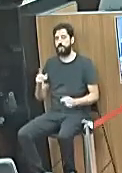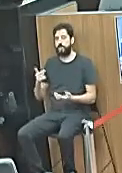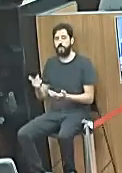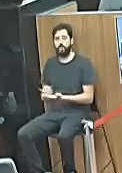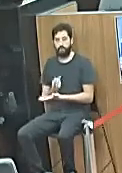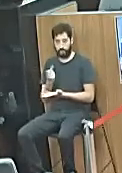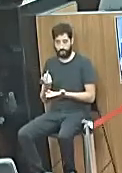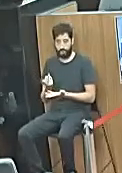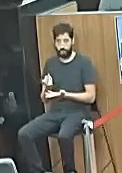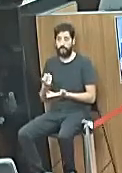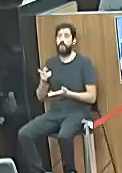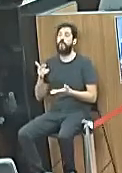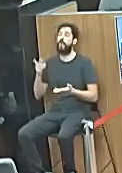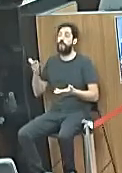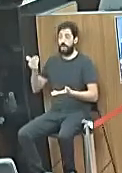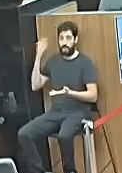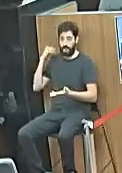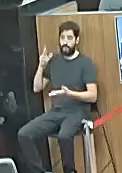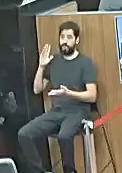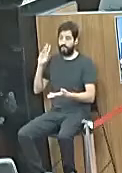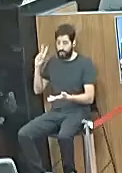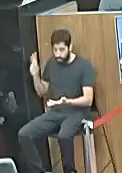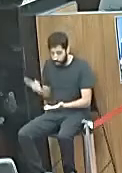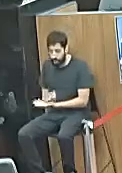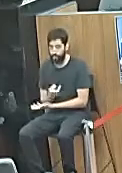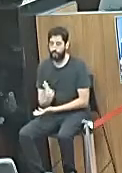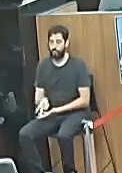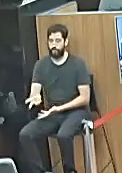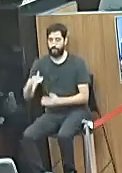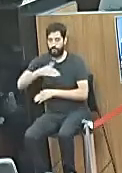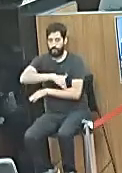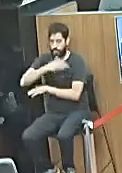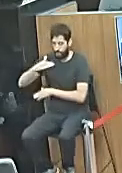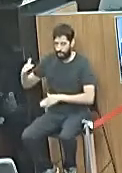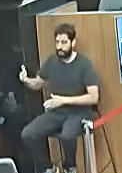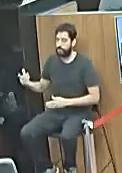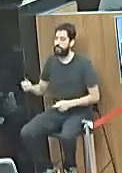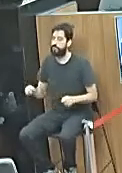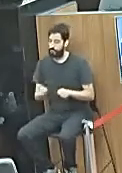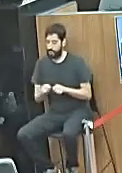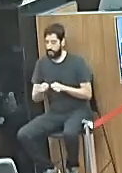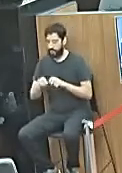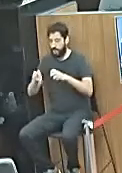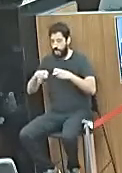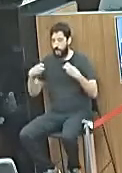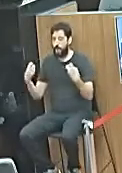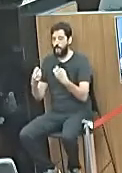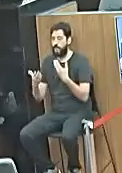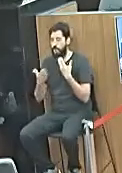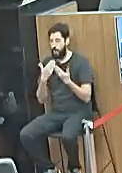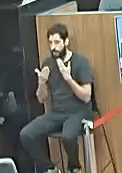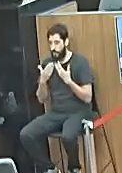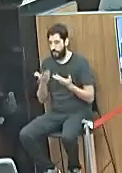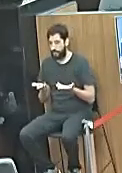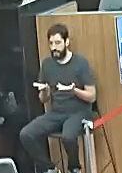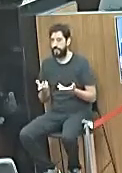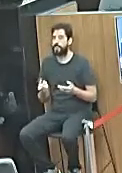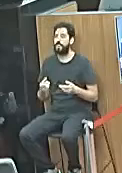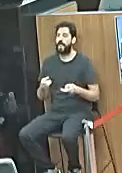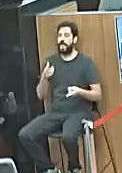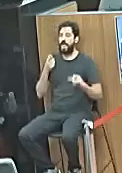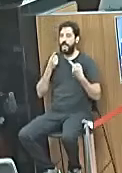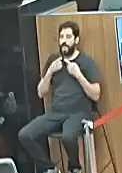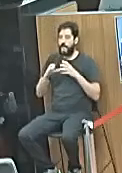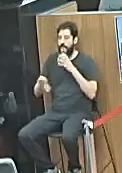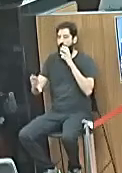eo que ainda está acontecendo em brumadinho realizar rodas de conversa e cantoria com lavadeiras de omena